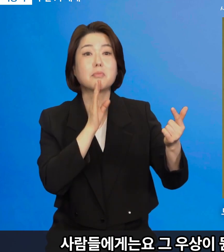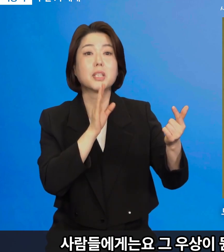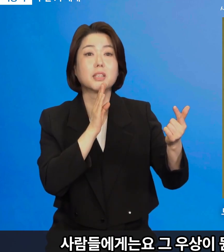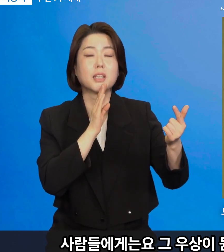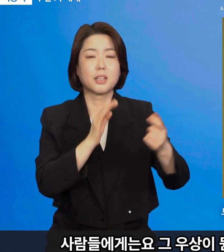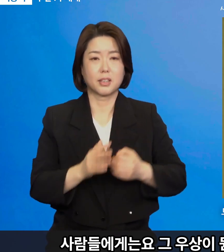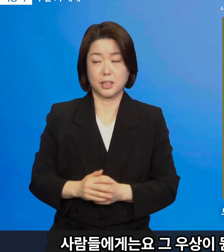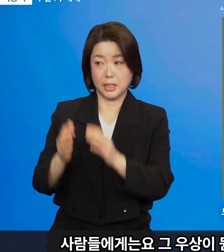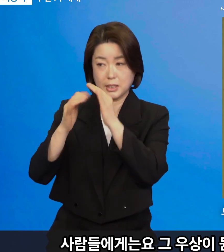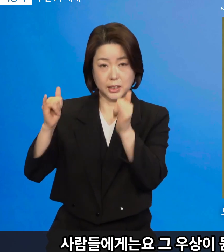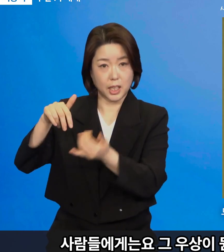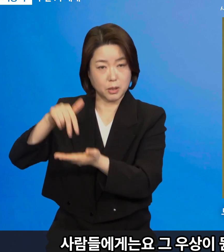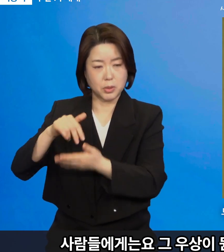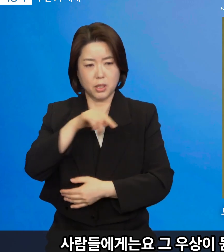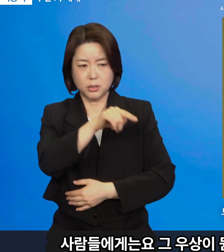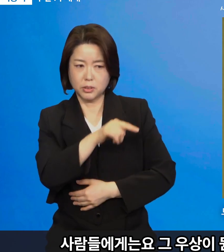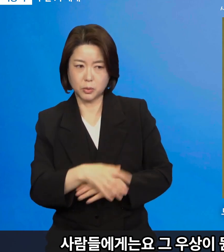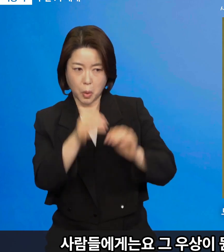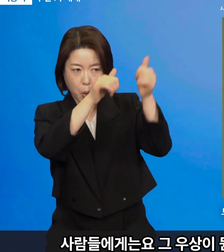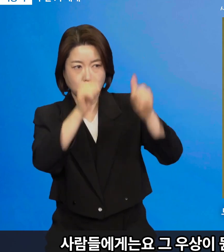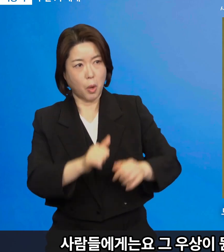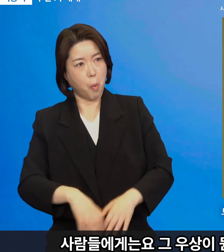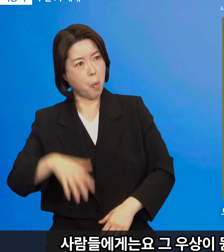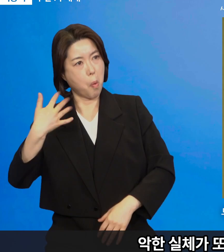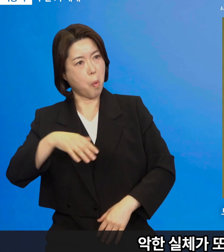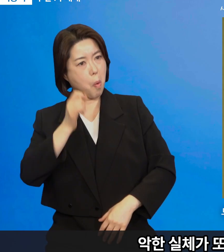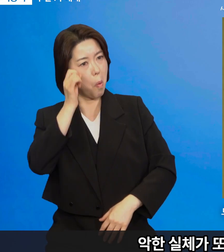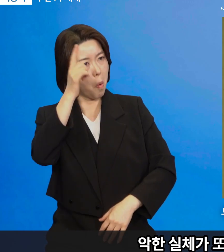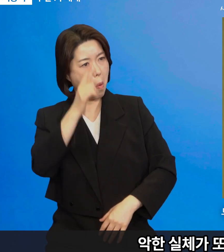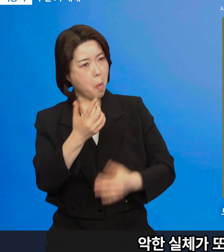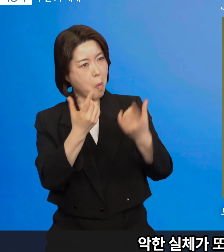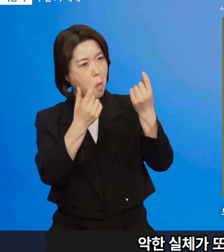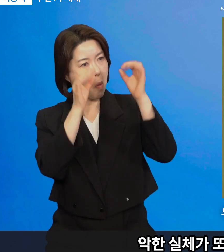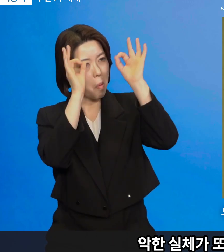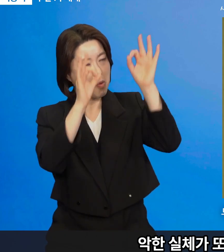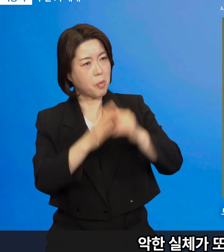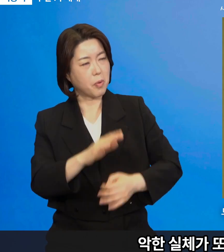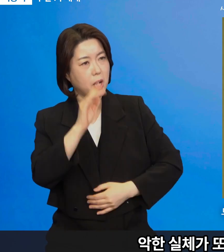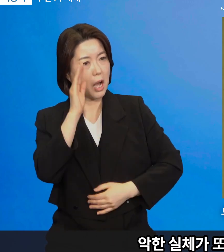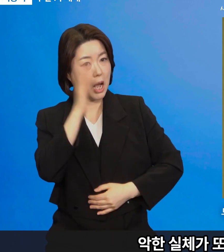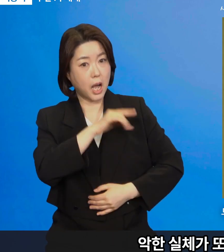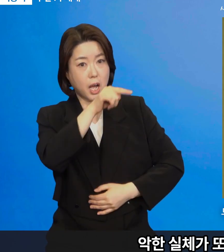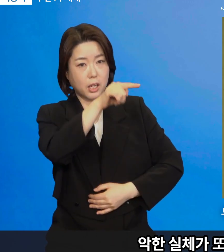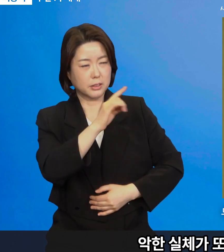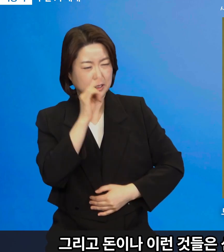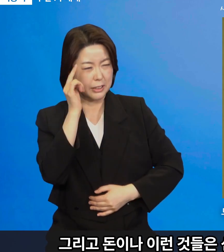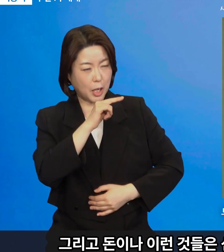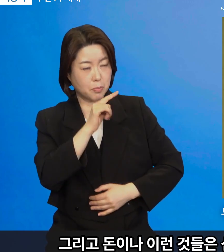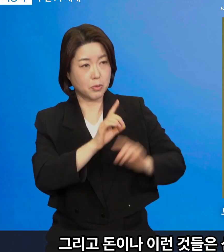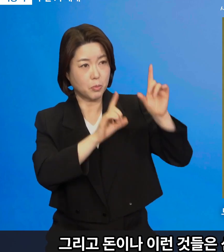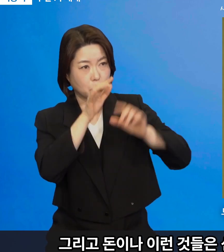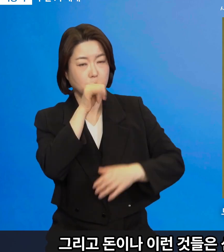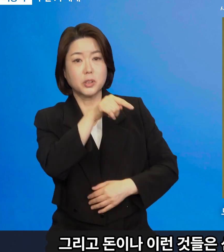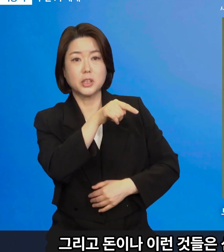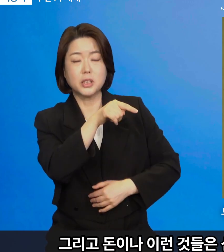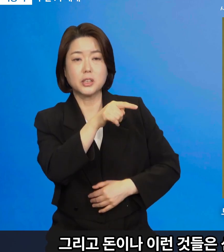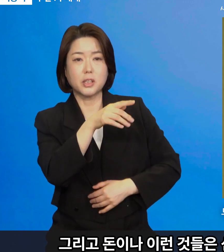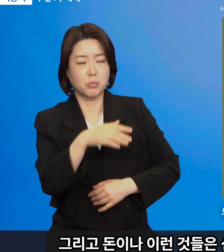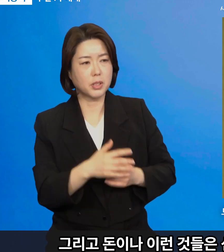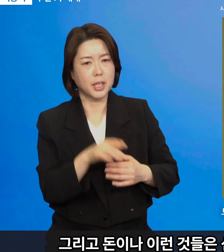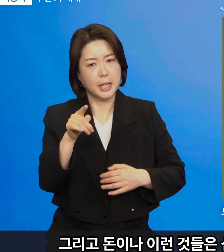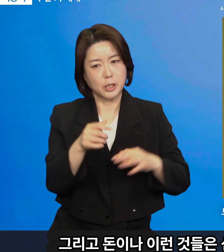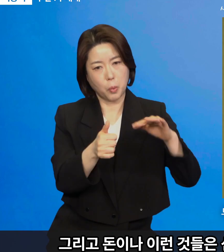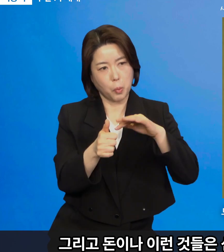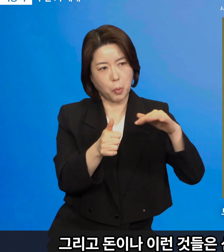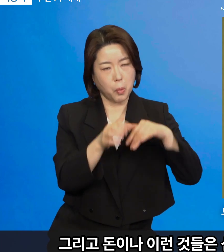사람들에게는요, 그 우상이 뭔가 대단한 것처럼 여겨져요. 악한 실체가 또한 있기 때문에. 그리고 돈이나